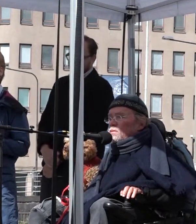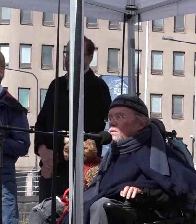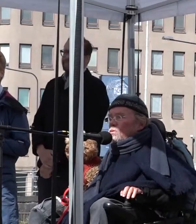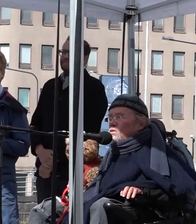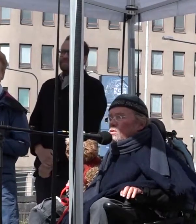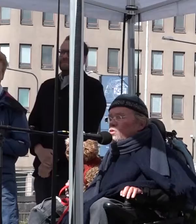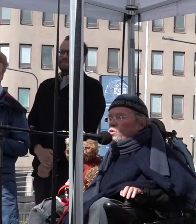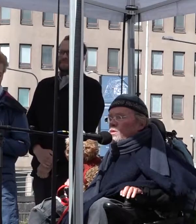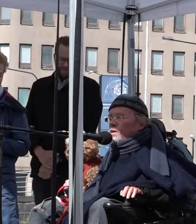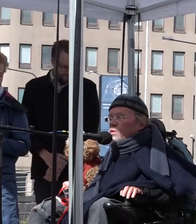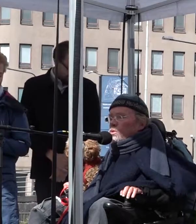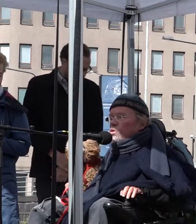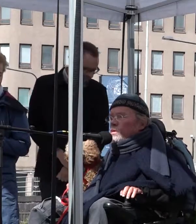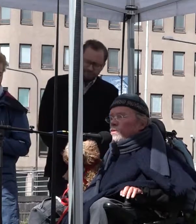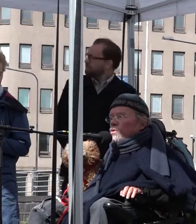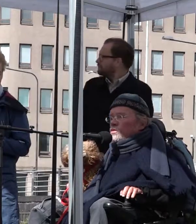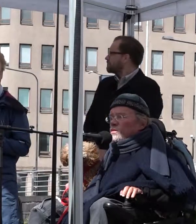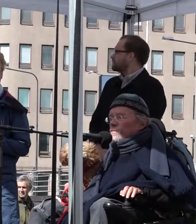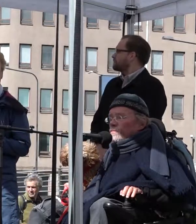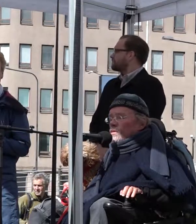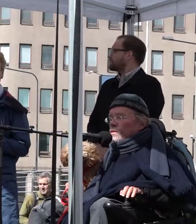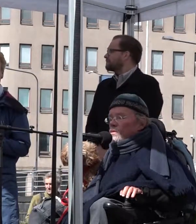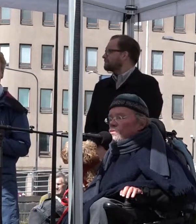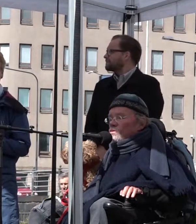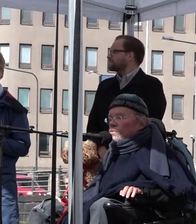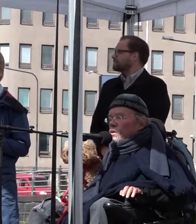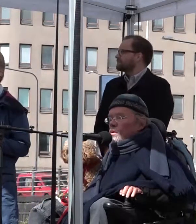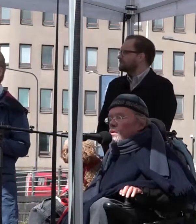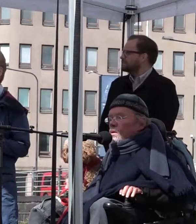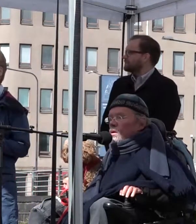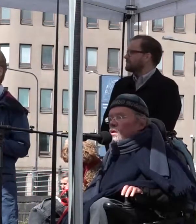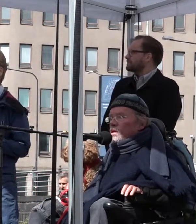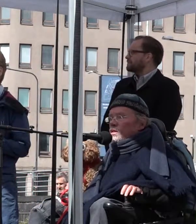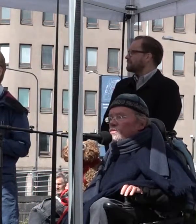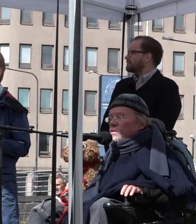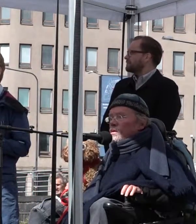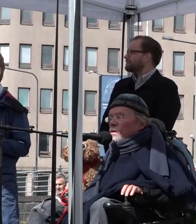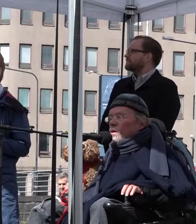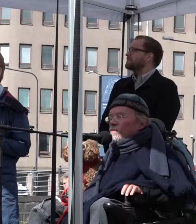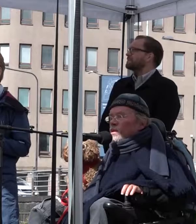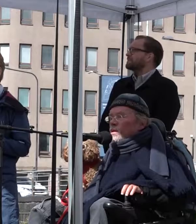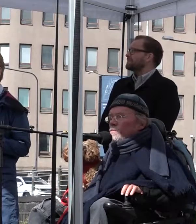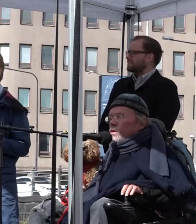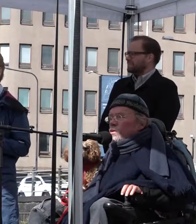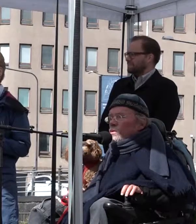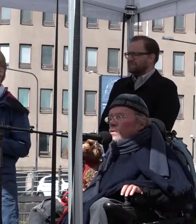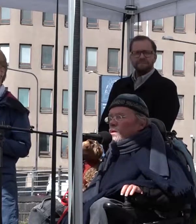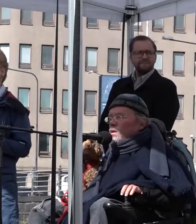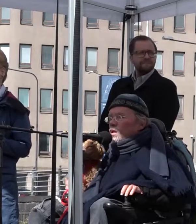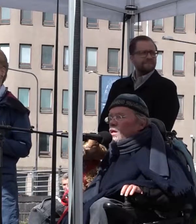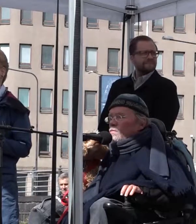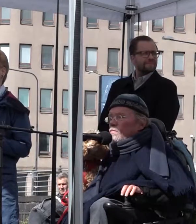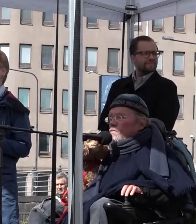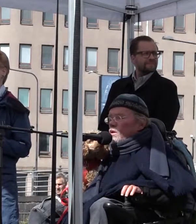täysimääräisesti yhteiskunnan toimintaan ja tuoda oman panoksensa yhteiskunnan rakentamiseen. Aivan liian paljon